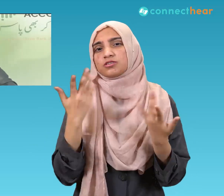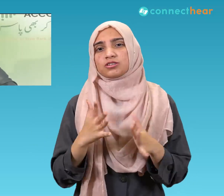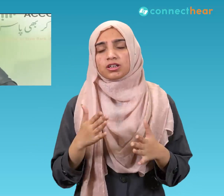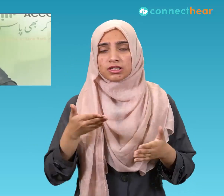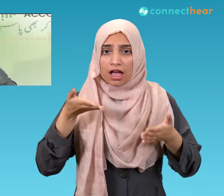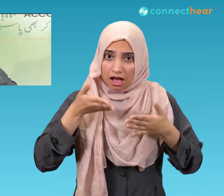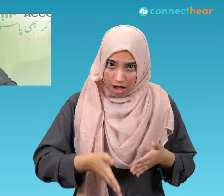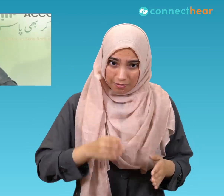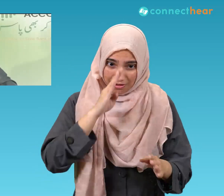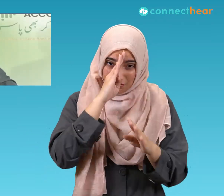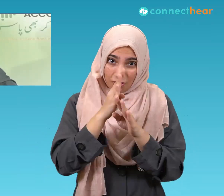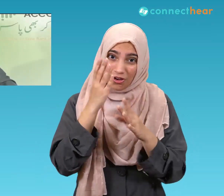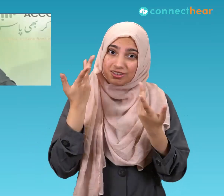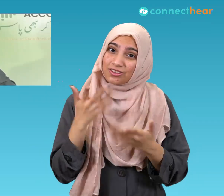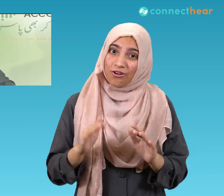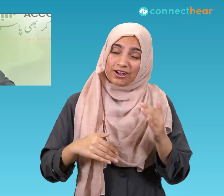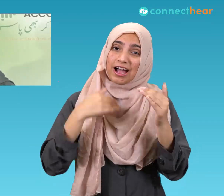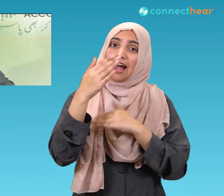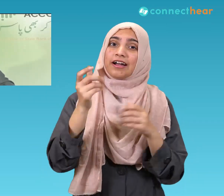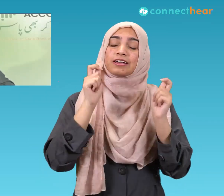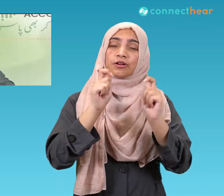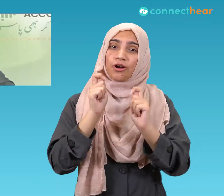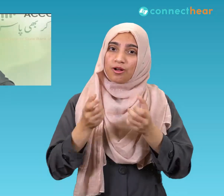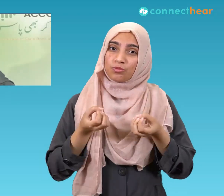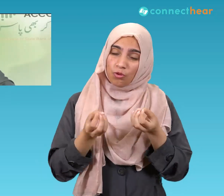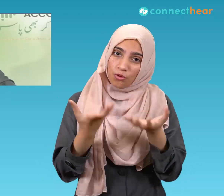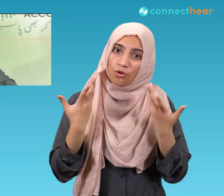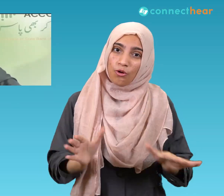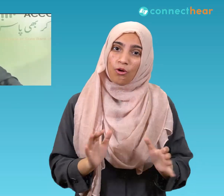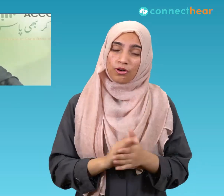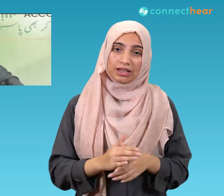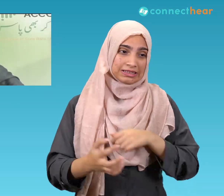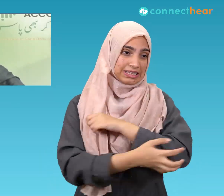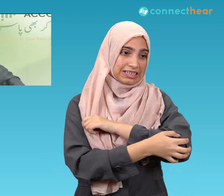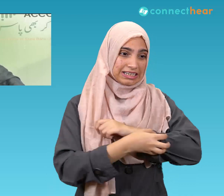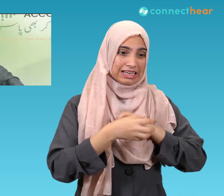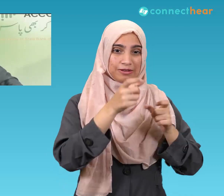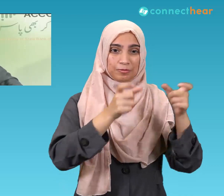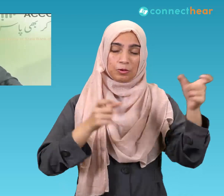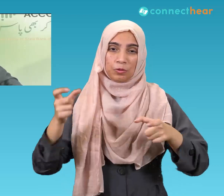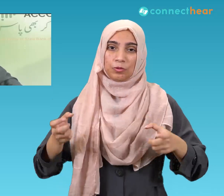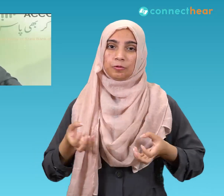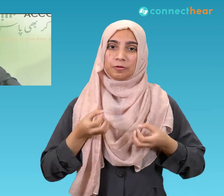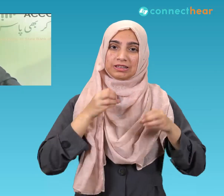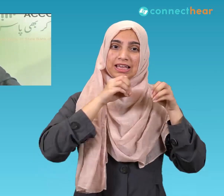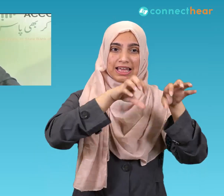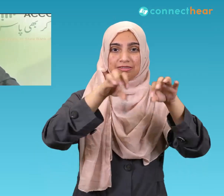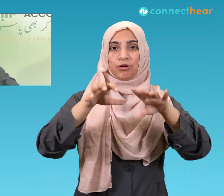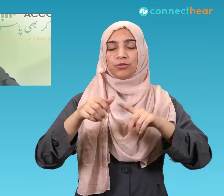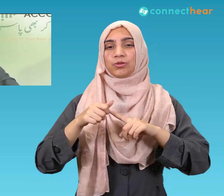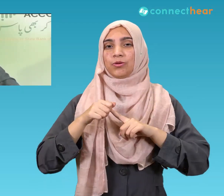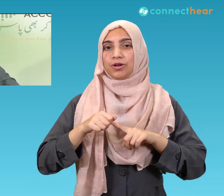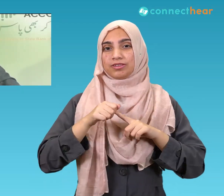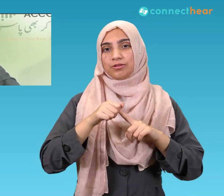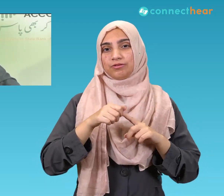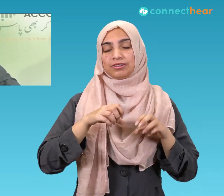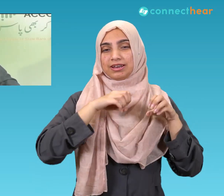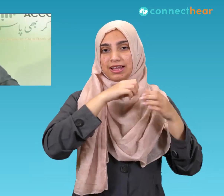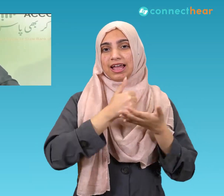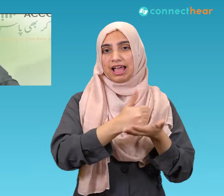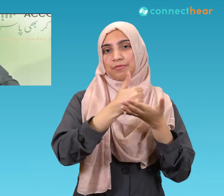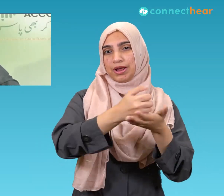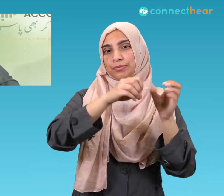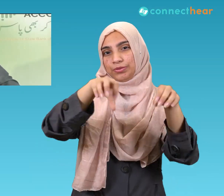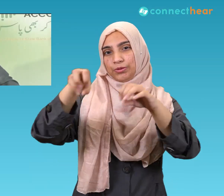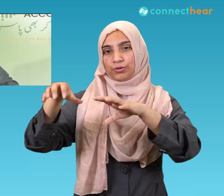ساری فیسلٹیز, باقی جو نیچے طبقہ ہے اس کے لیے ڈیوائڈ تھی ساری, کبھی کسی نے کوشش نہیں کی. تو اس لیے میں